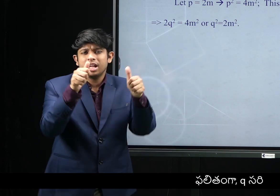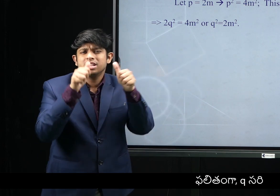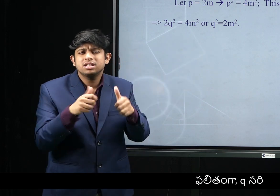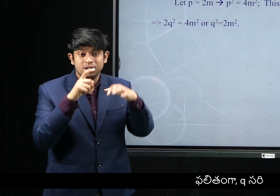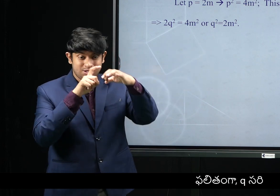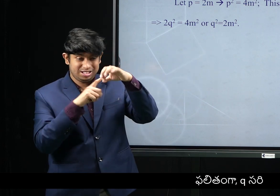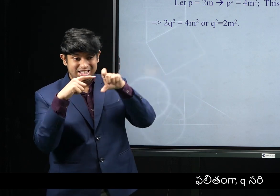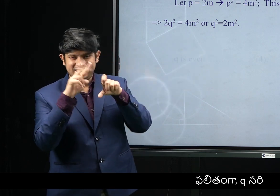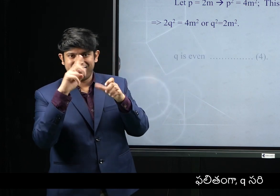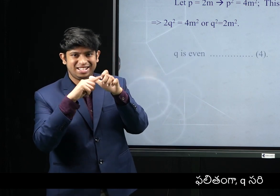ఫలితంగా q సరి.